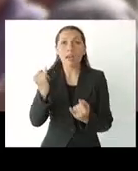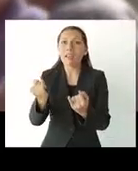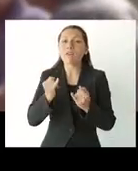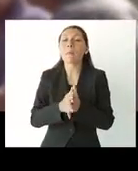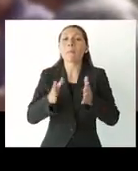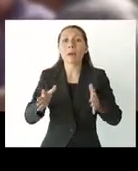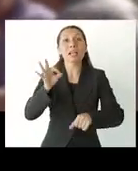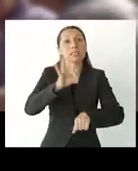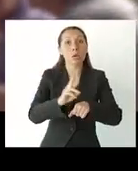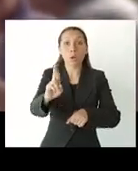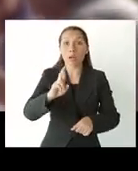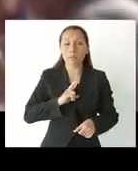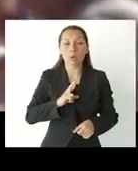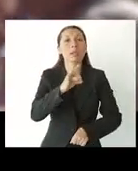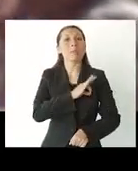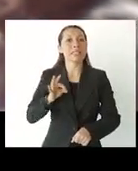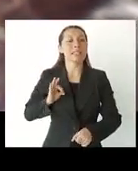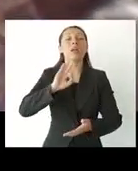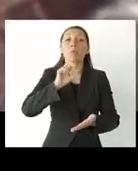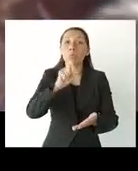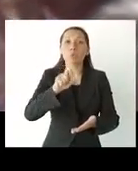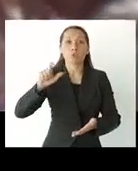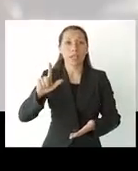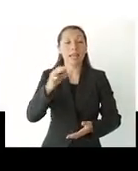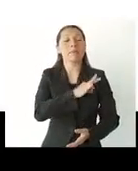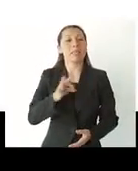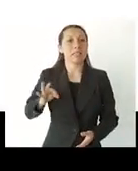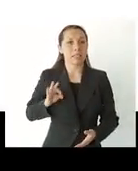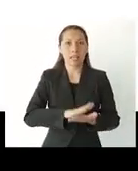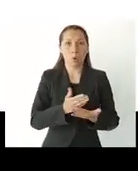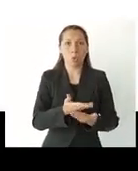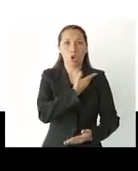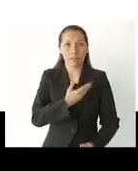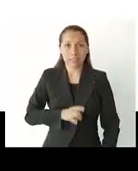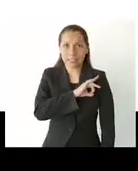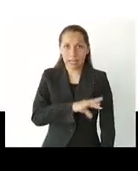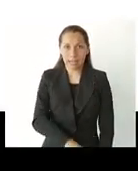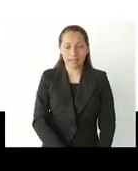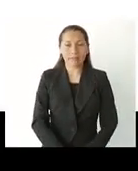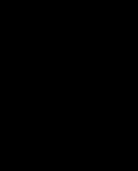Infórmate más en Salud Responde y en minsal.cl. Ministerio de Salud, Gobierno de Chile.